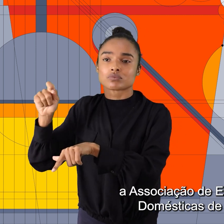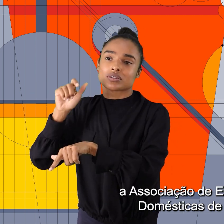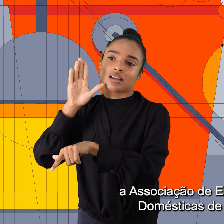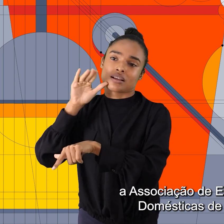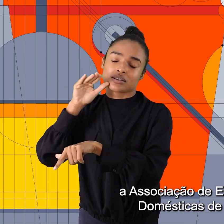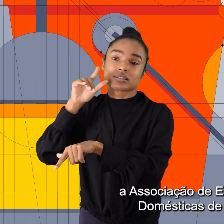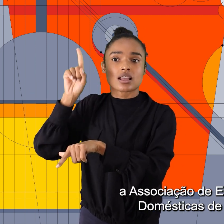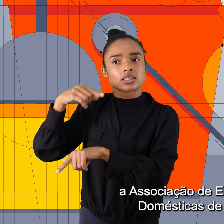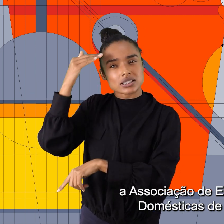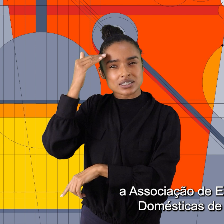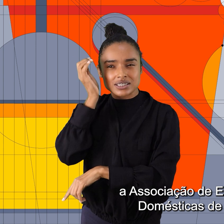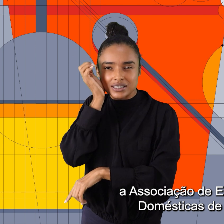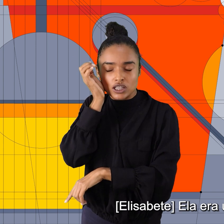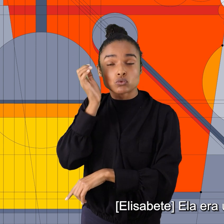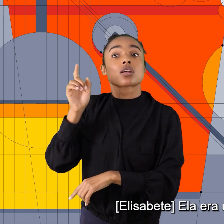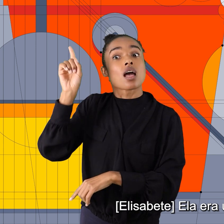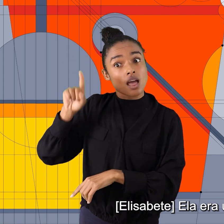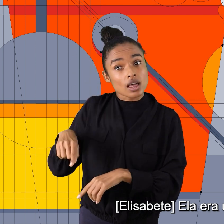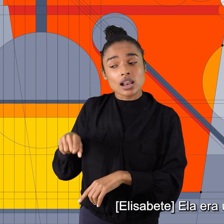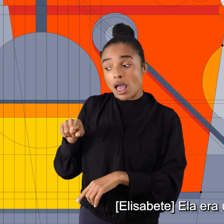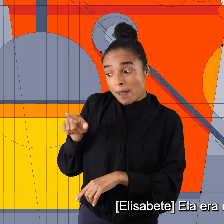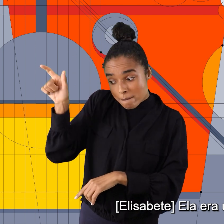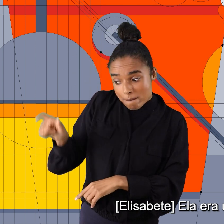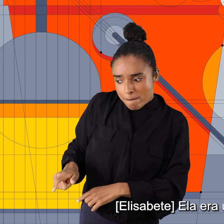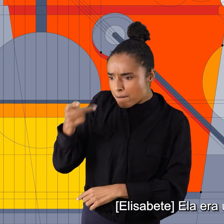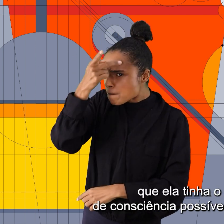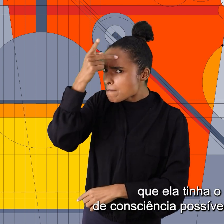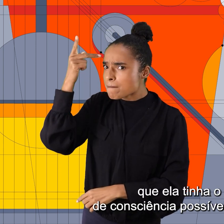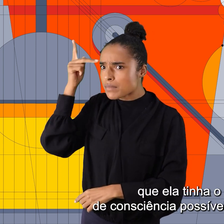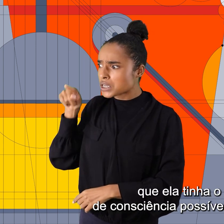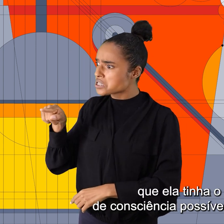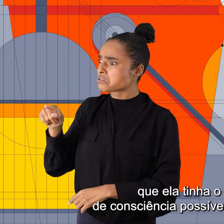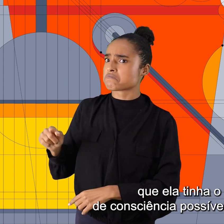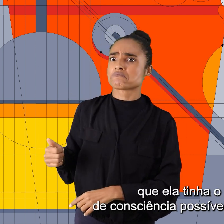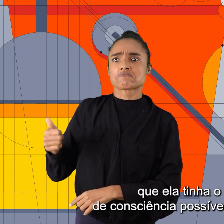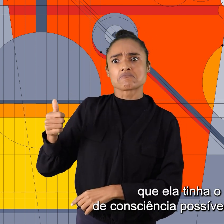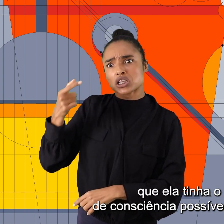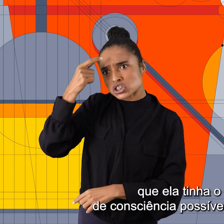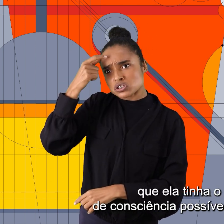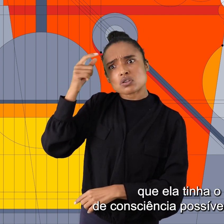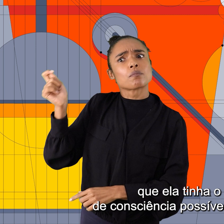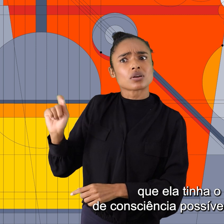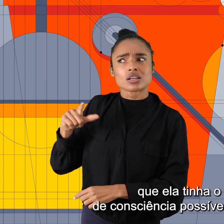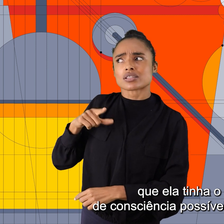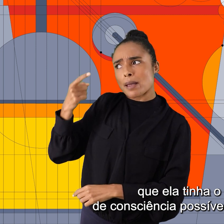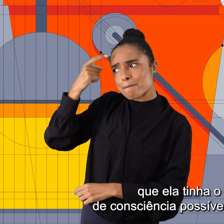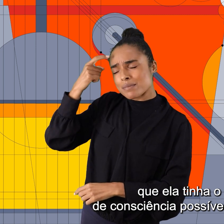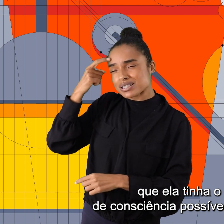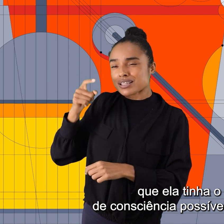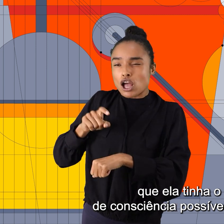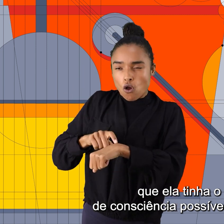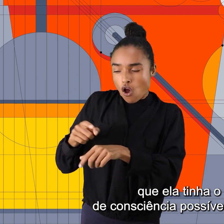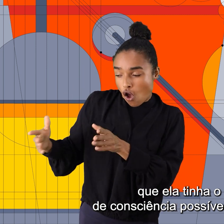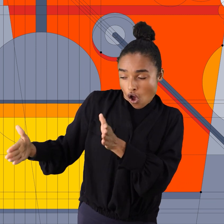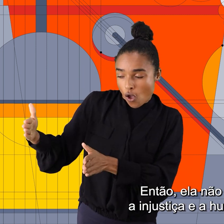Empregadas Domésticas de Santos. Ela era uma pessoa que ela tinha o máximo de consciência possível para